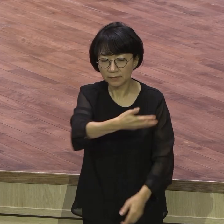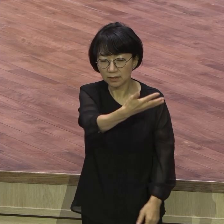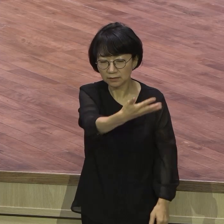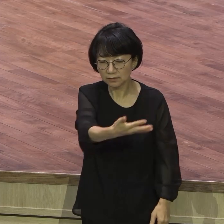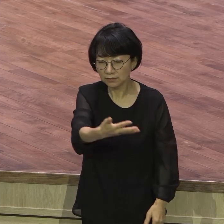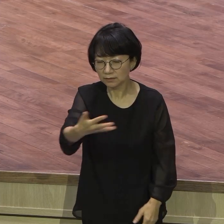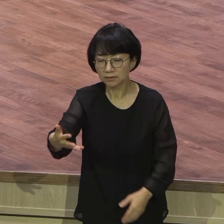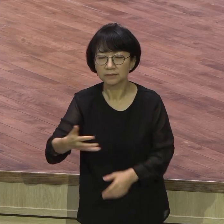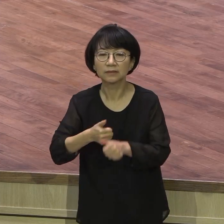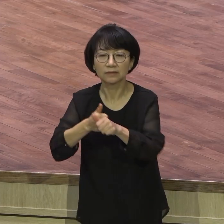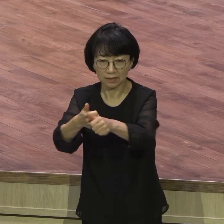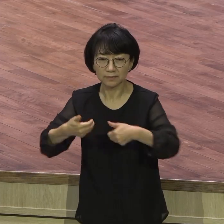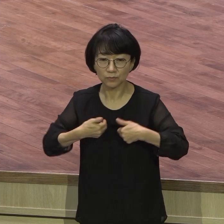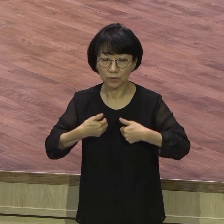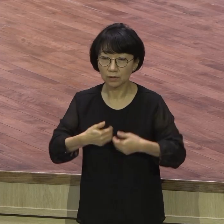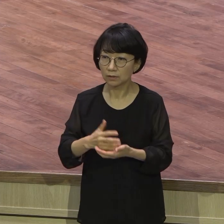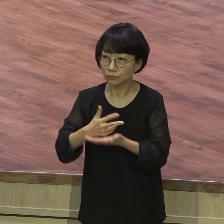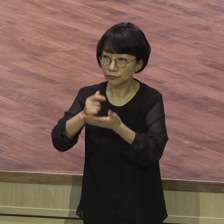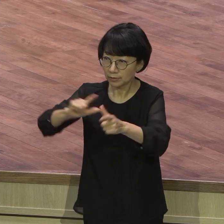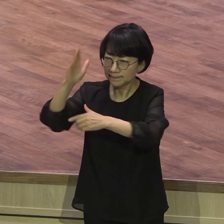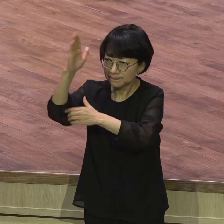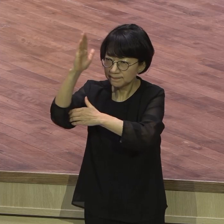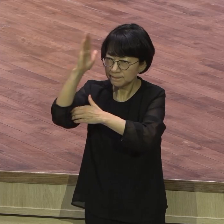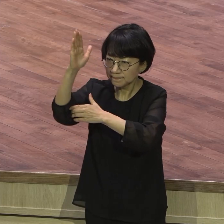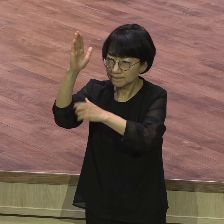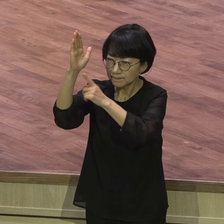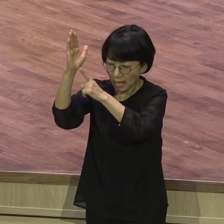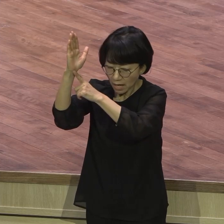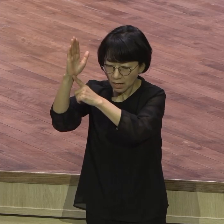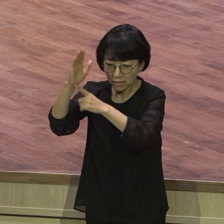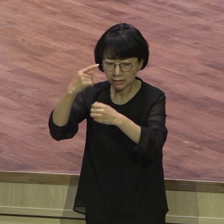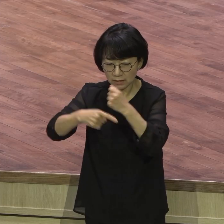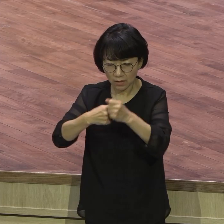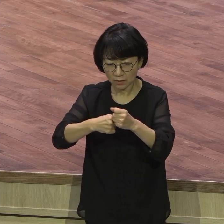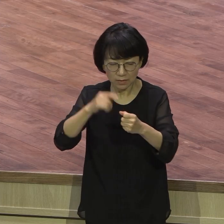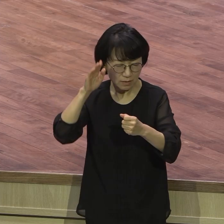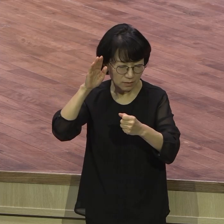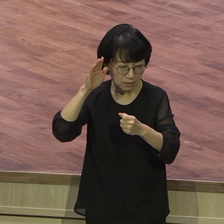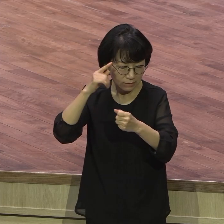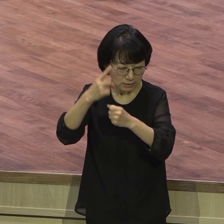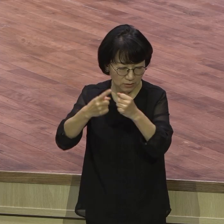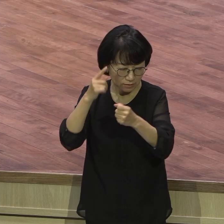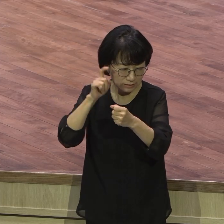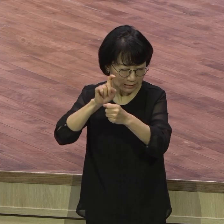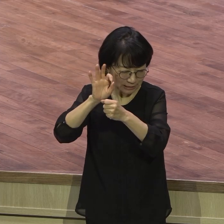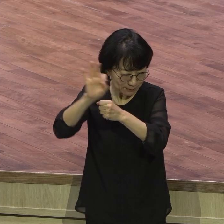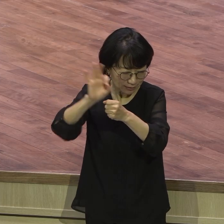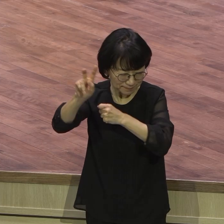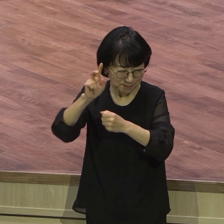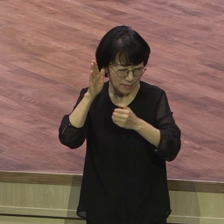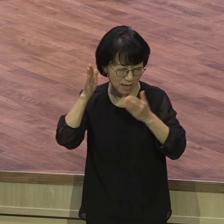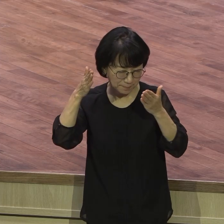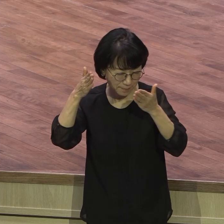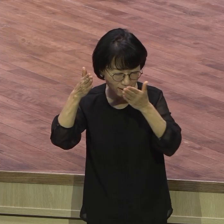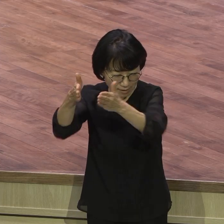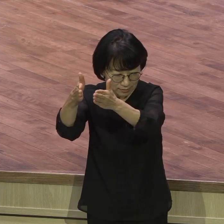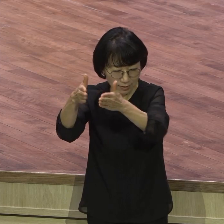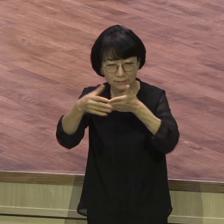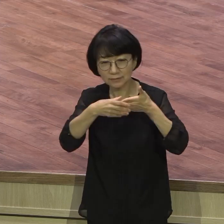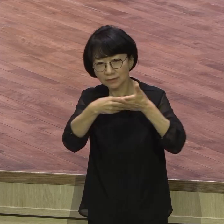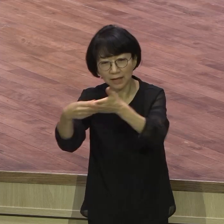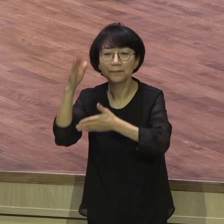통해서 선포된 말씀이 시대적으로 하나님께 주시는 방향 메시지예요 방향 메시지 그 말씀에 따라서 인도 받으면